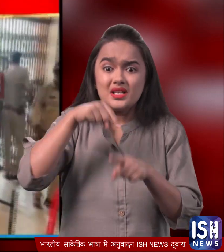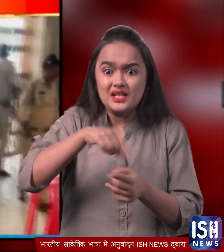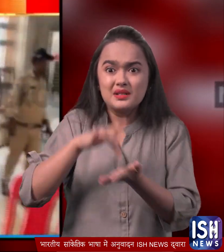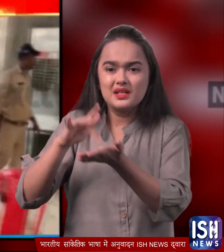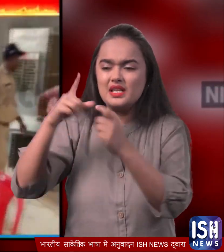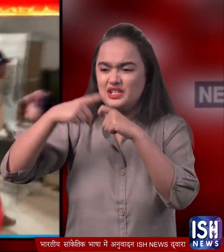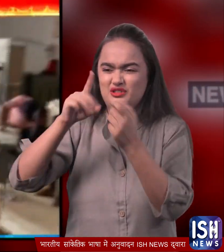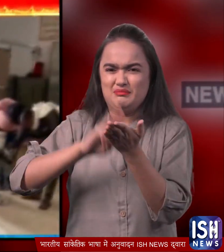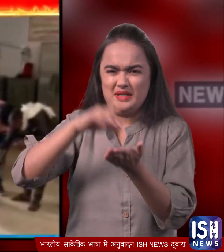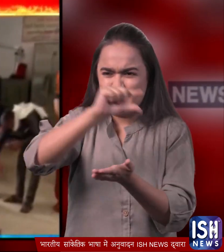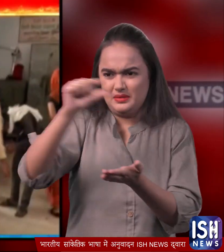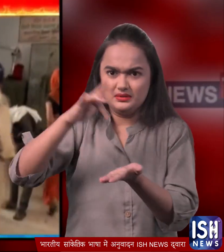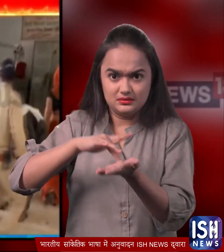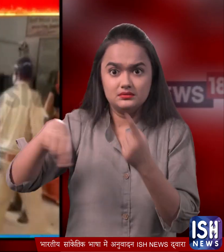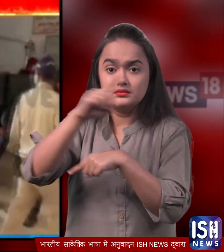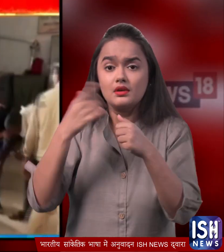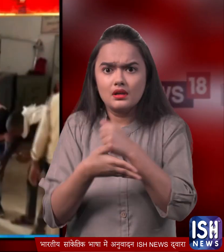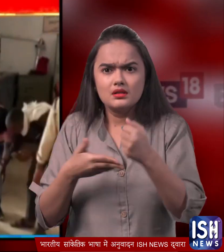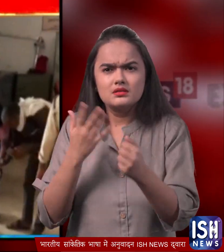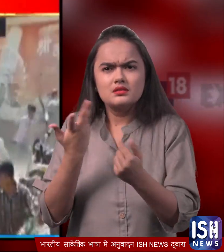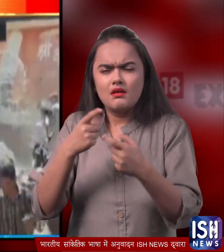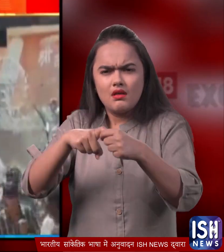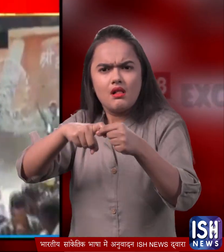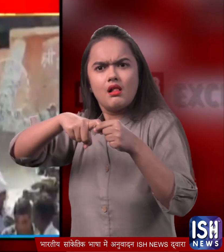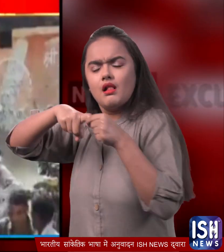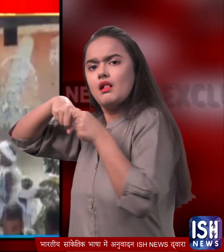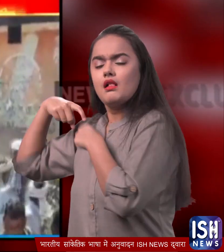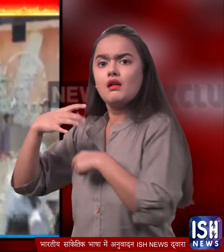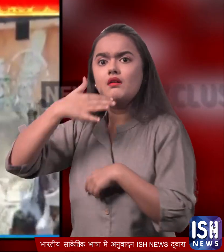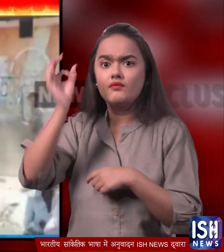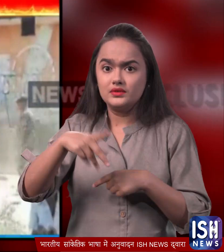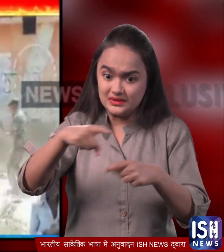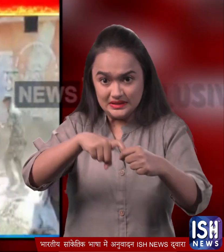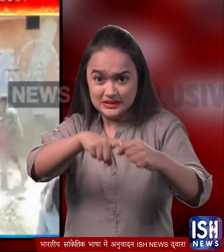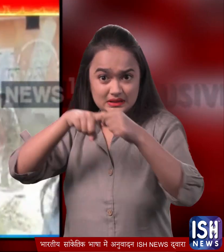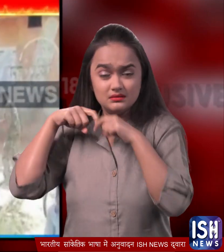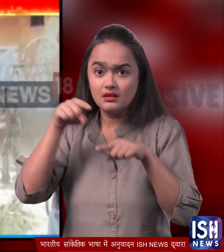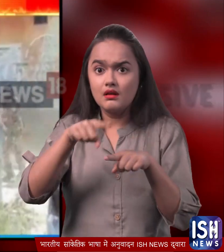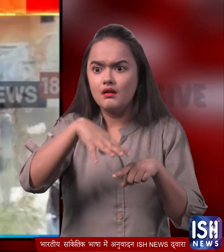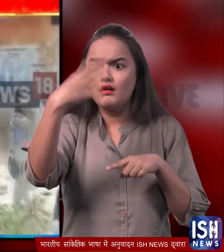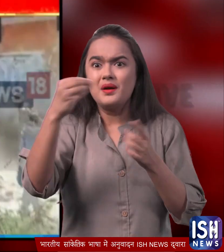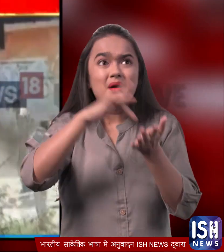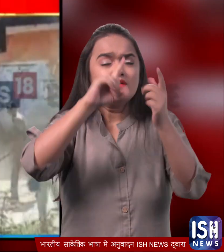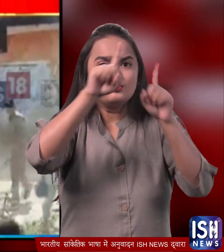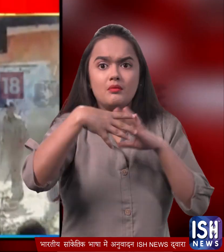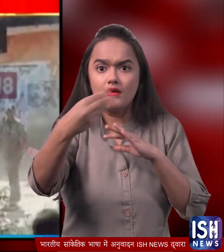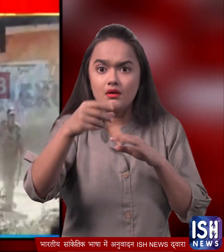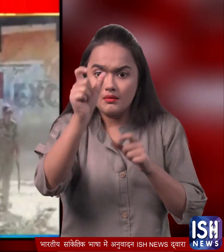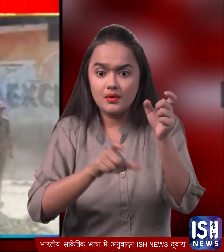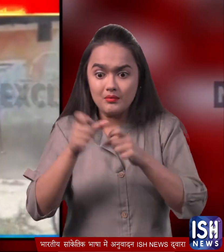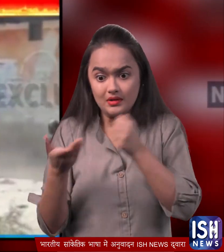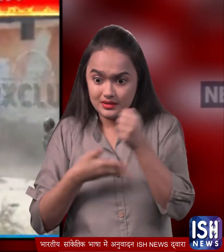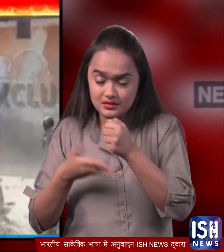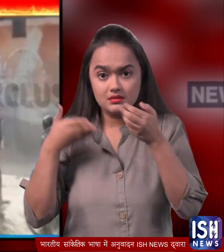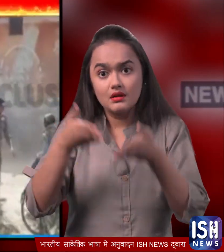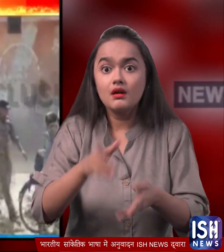जगह जगह कृषि मंडी के गोदामों के बाहर किसानों की भीड़ लग गई। ऐसी ही भीड़ कैलारस के कृषि मंडी के गोदाम के बाहर दिखी, जहां खाद के लिए